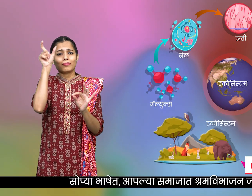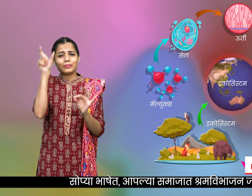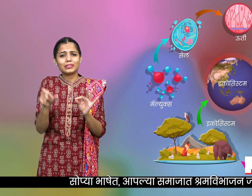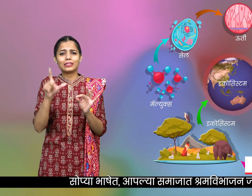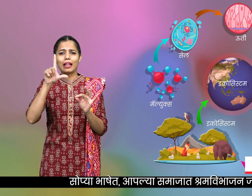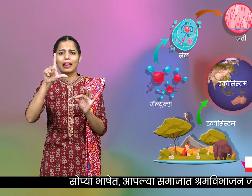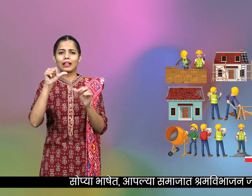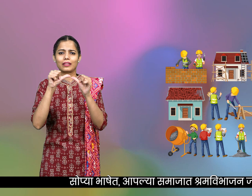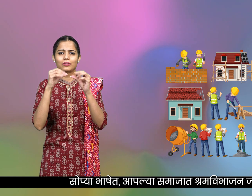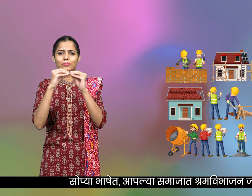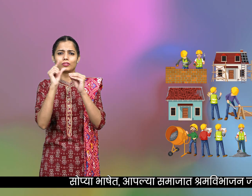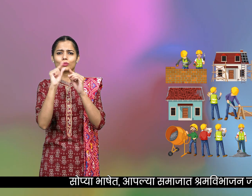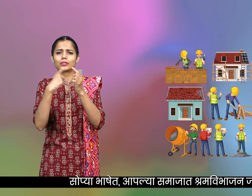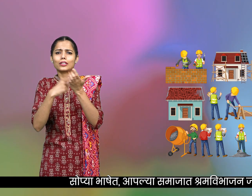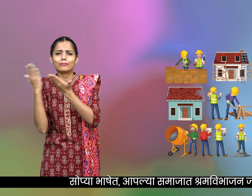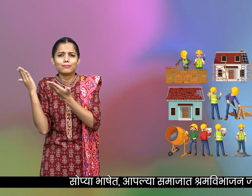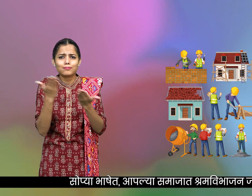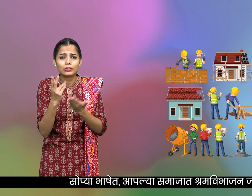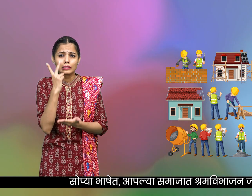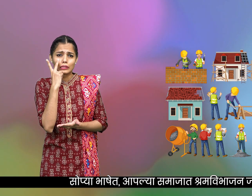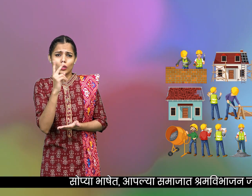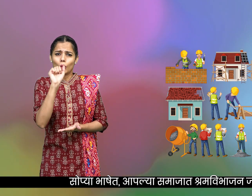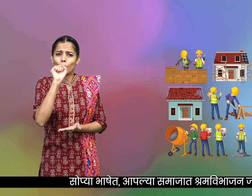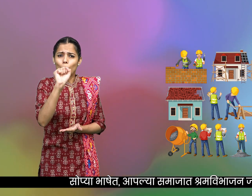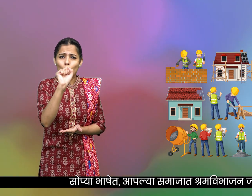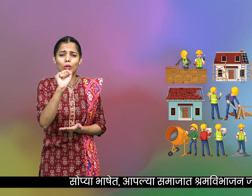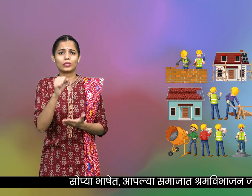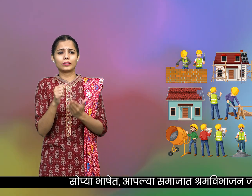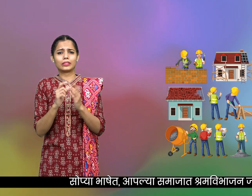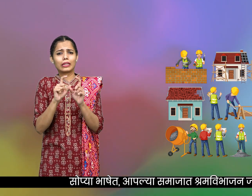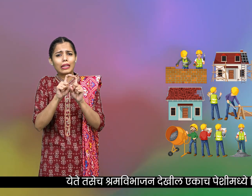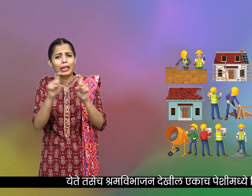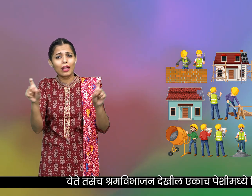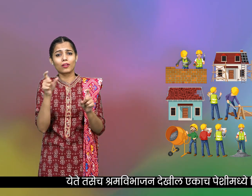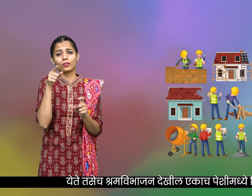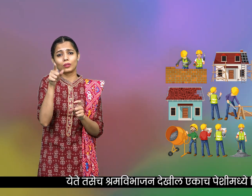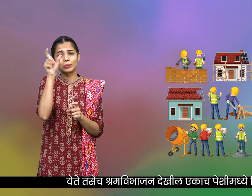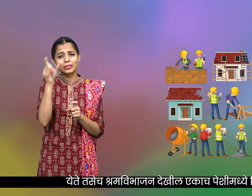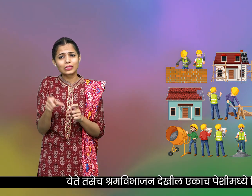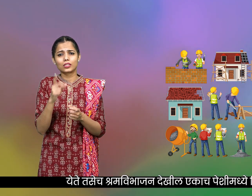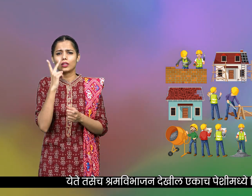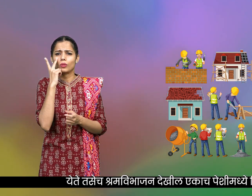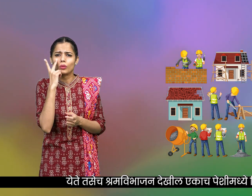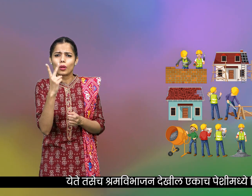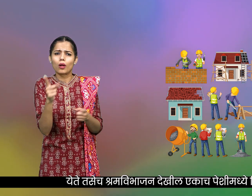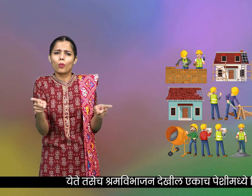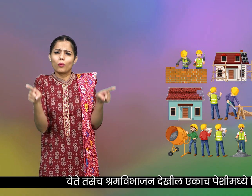सोप्या भाषेत आपल्या समजात श्रमविभाजन जसे दिसून येते तसेच श्रमविभाजन देखील